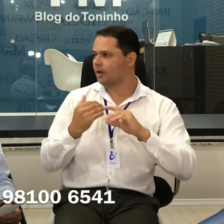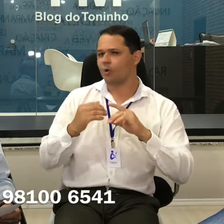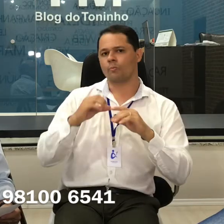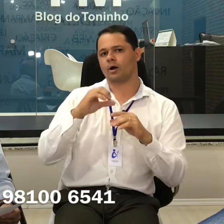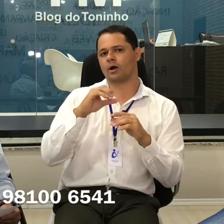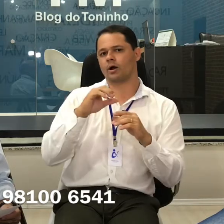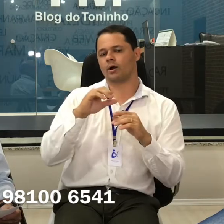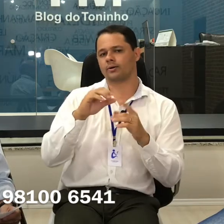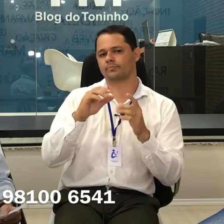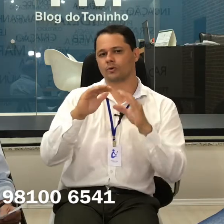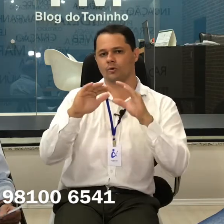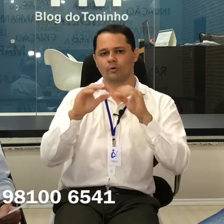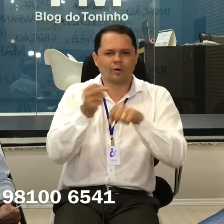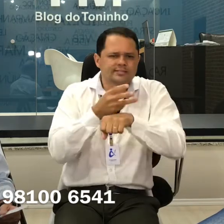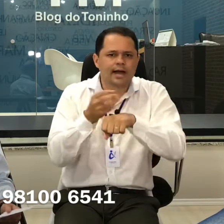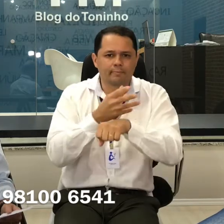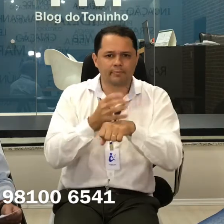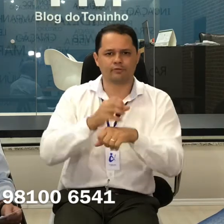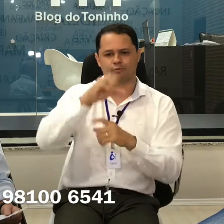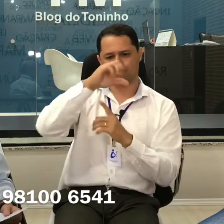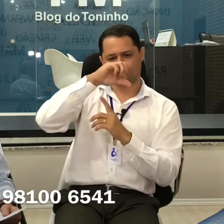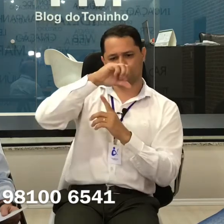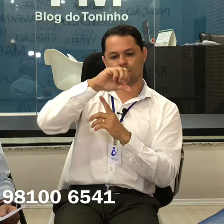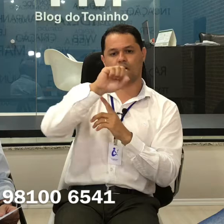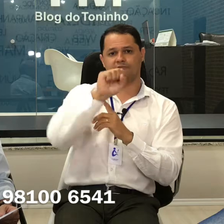um WhatsApp mesmo, no